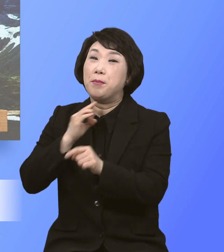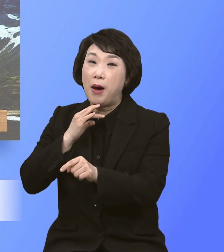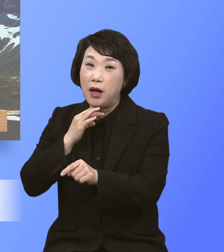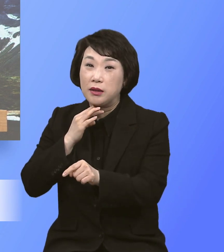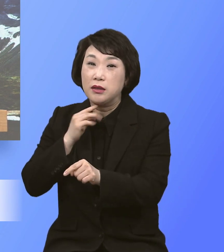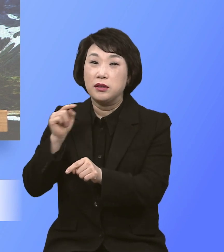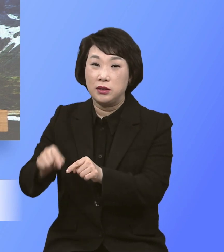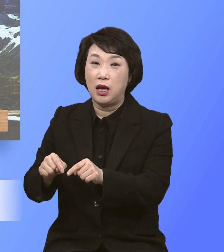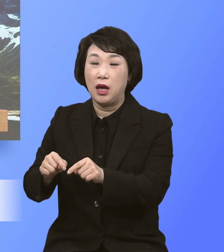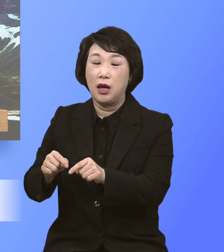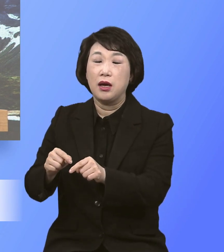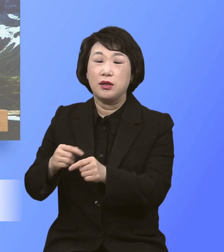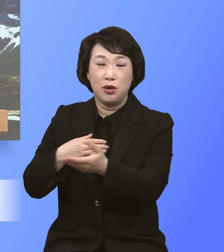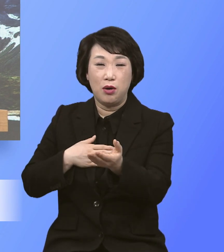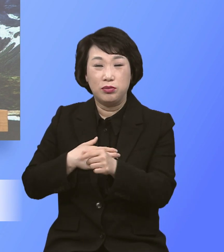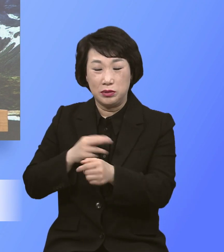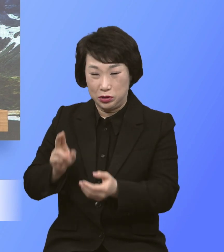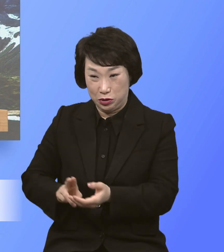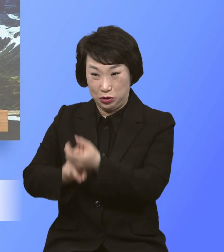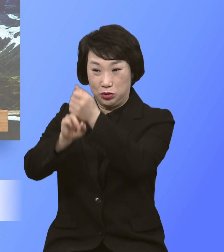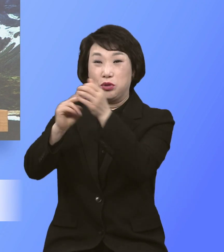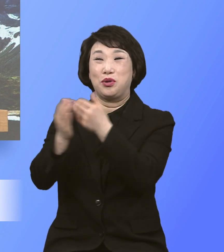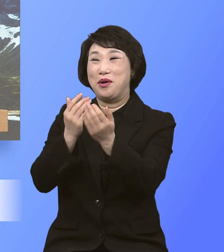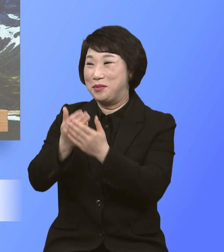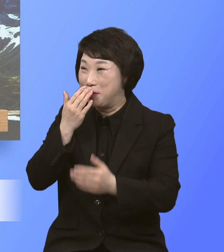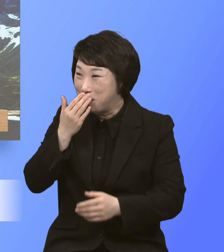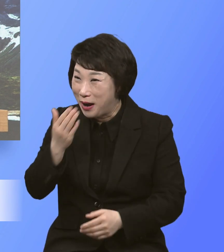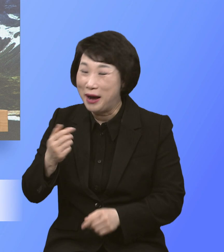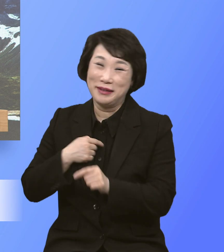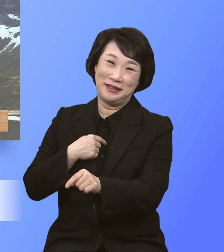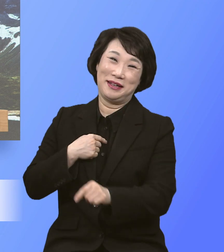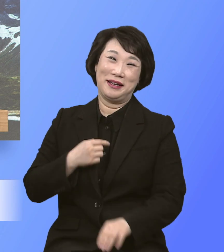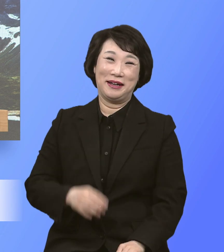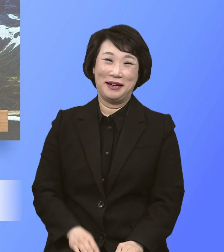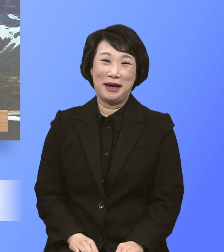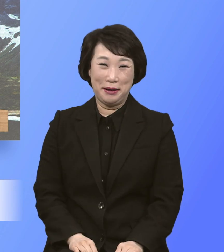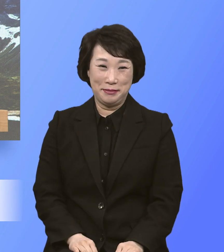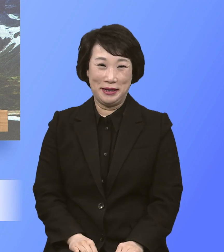말씀으로만 엄청난 이적으로 경험할 수 있는 것입니다.